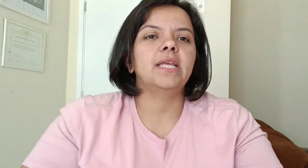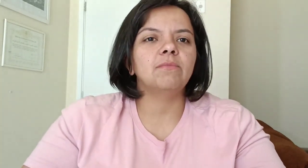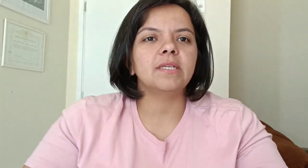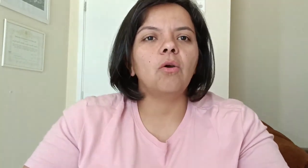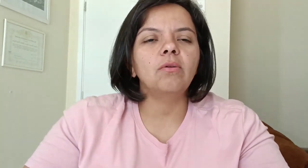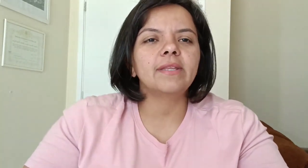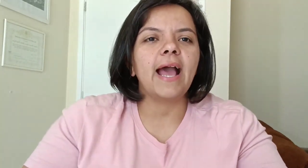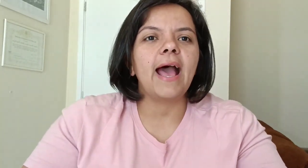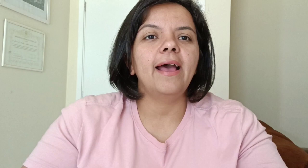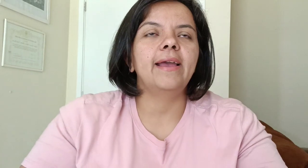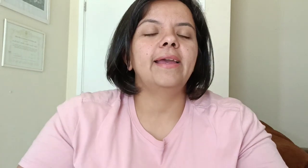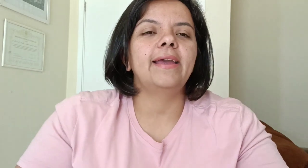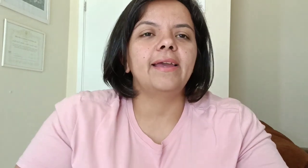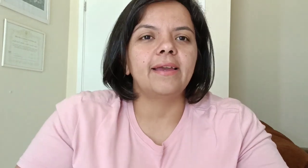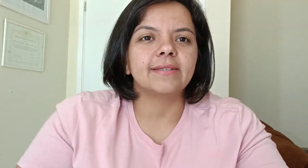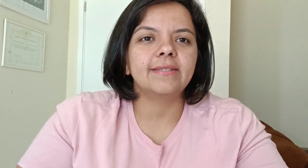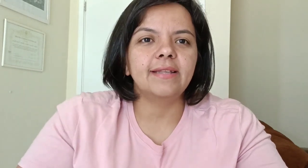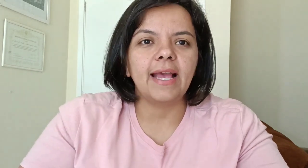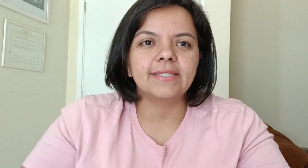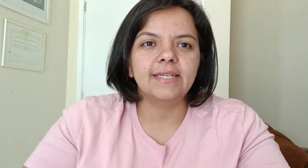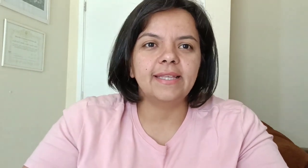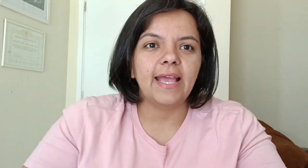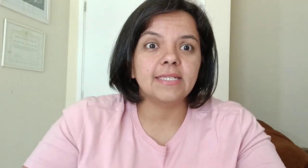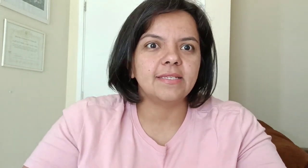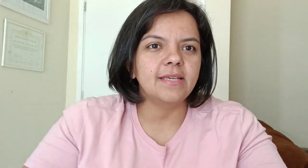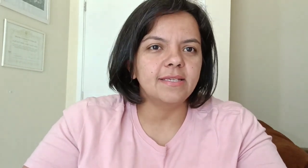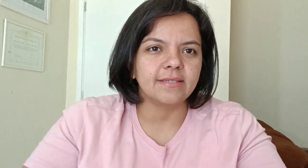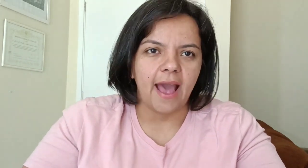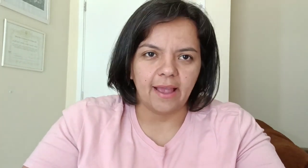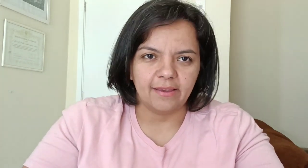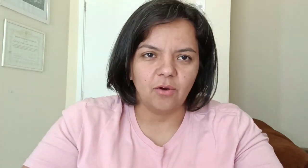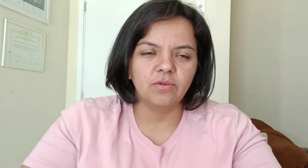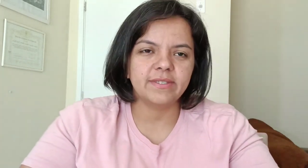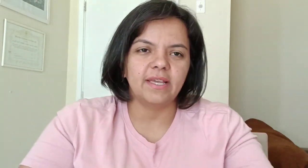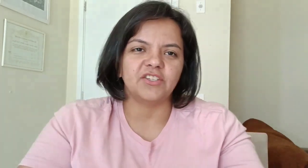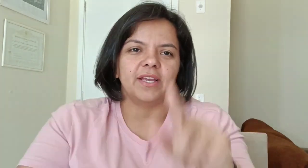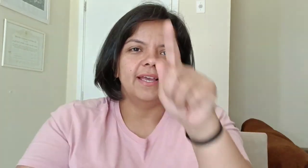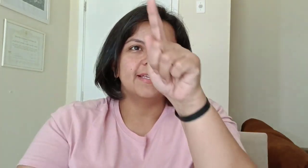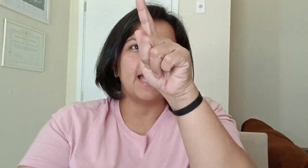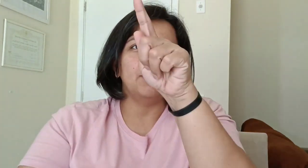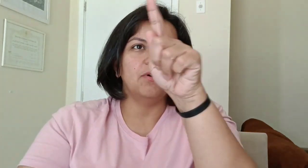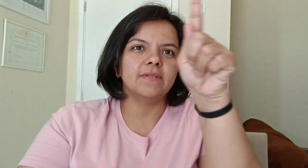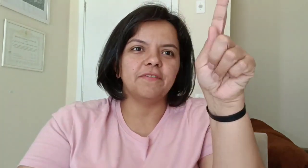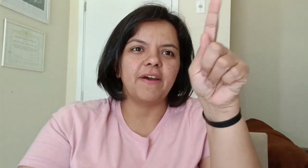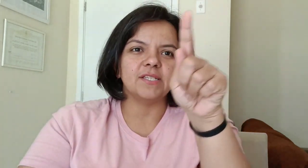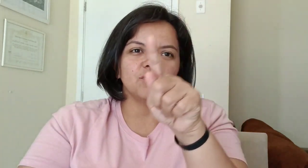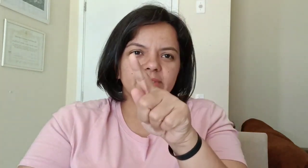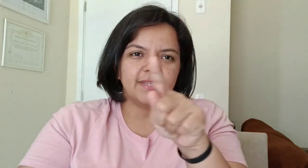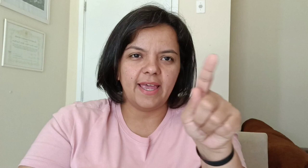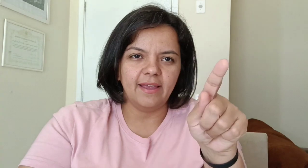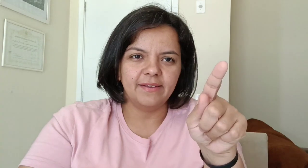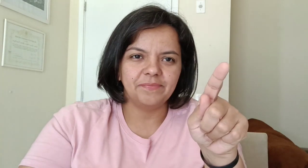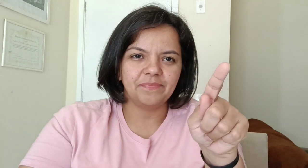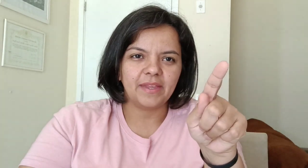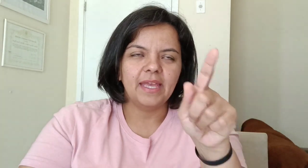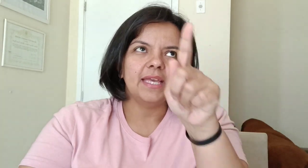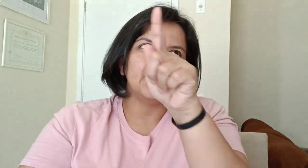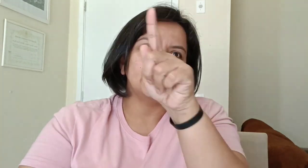podemos encontrar sinais que tem zigue-zague. Ou seja, sabe quando você faz um Z? Que